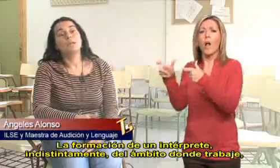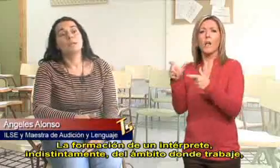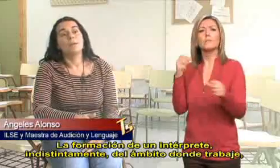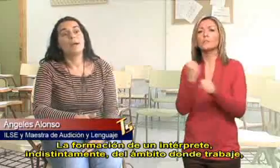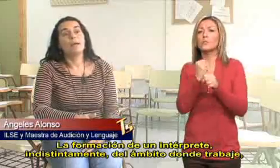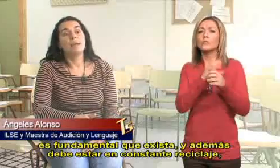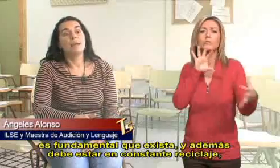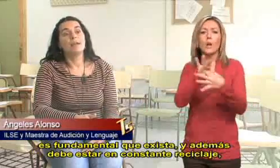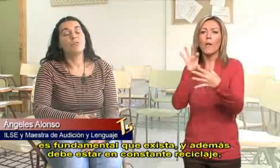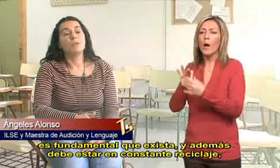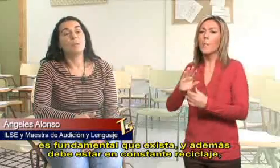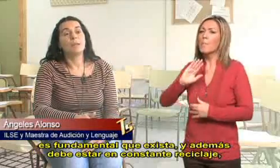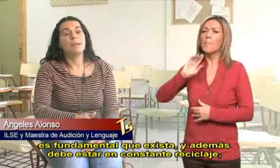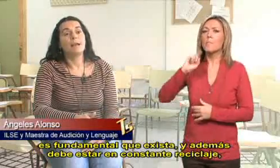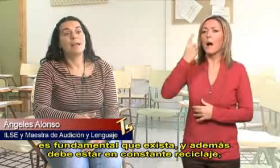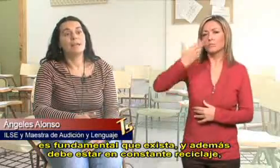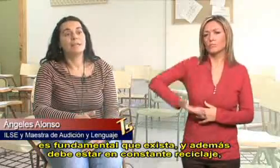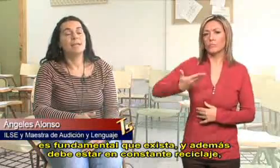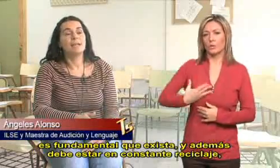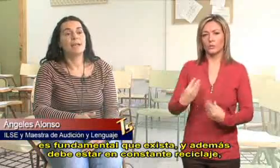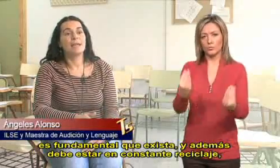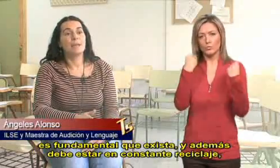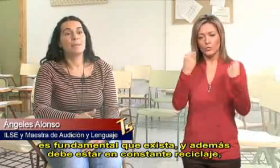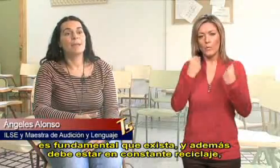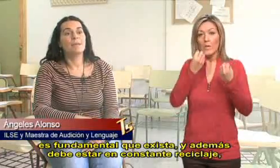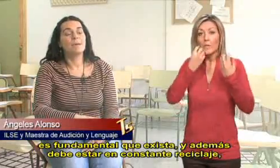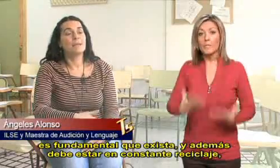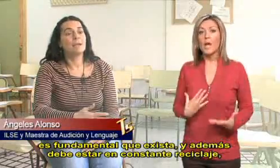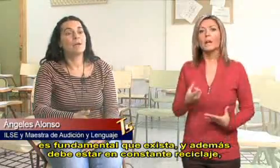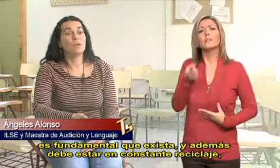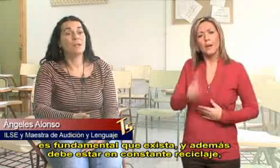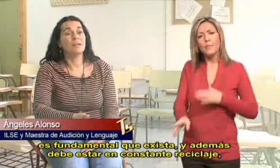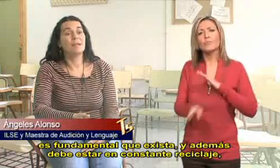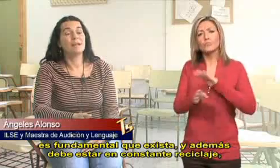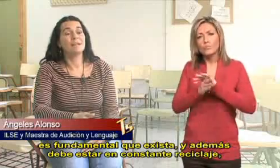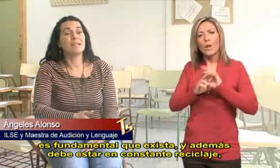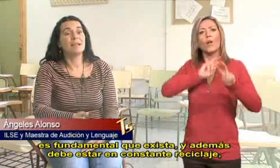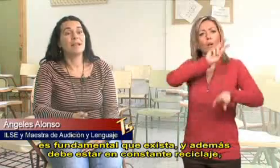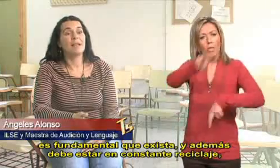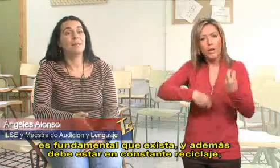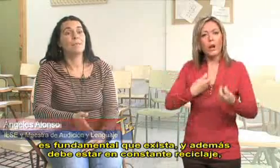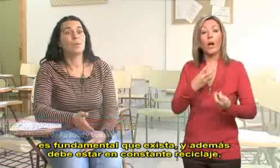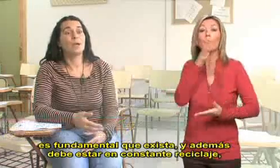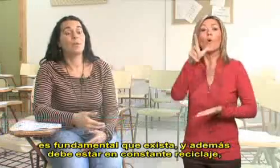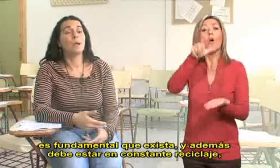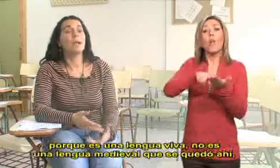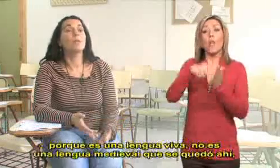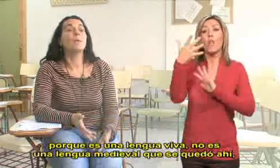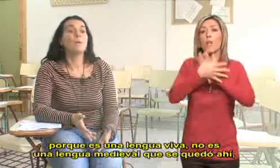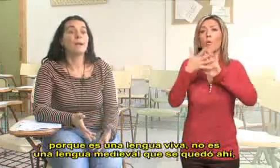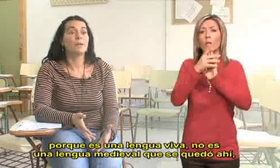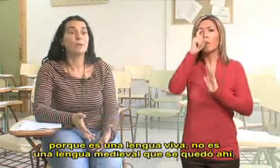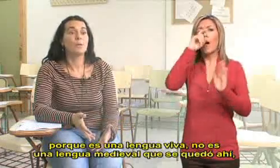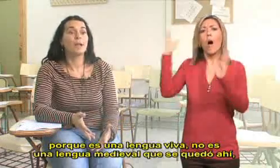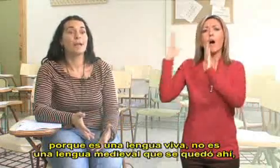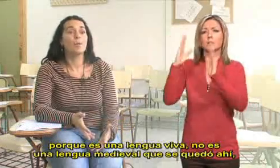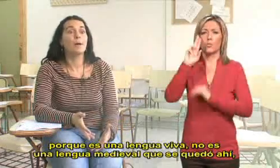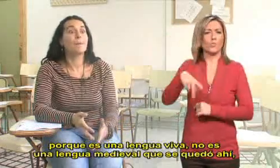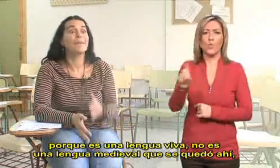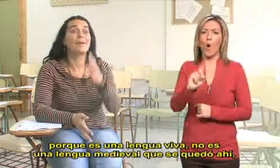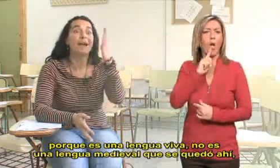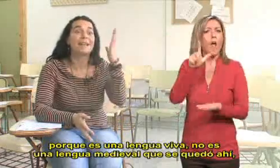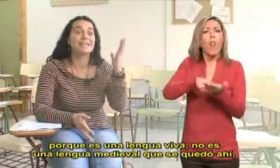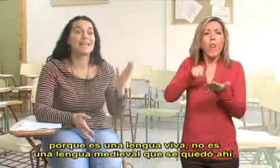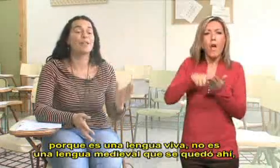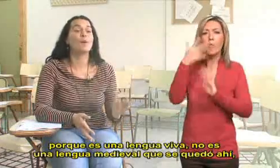del ámbito donde trabaje, es fundamental que exista y además debe estar en constante reciclaje porque es una lengua viva, no es una